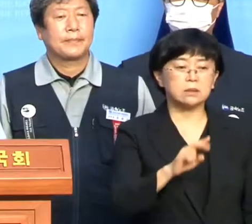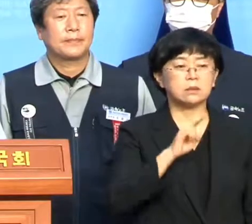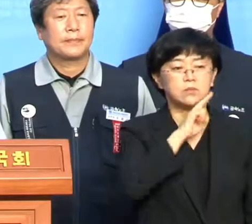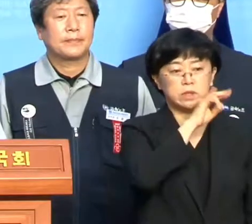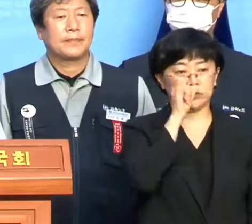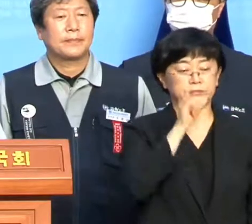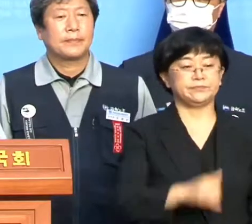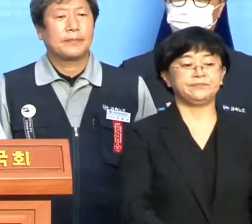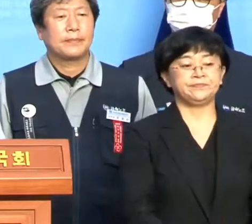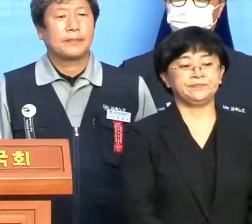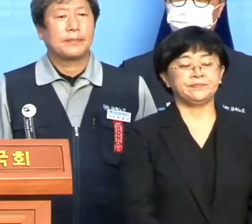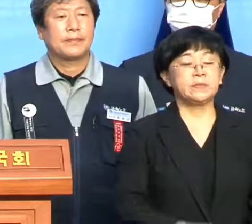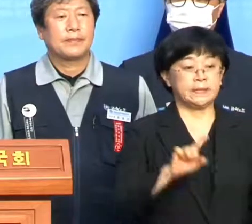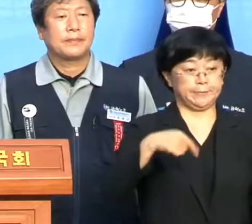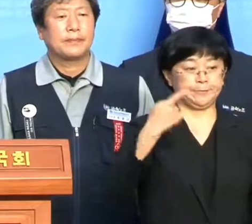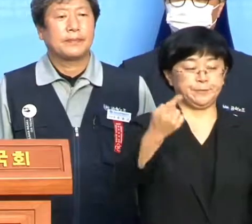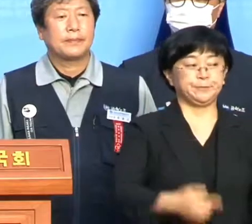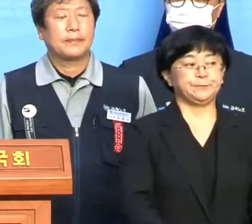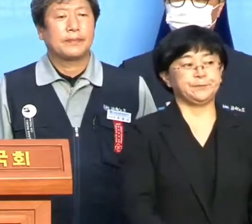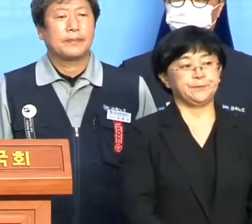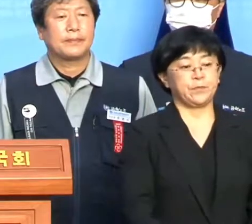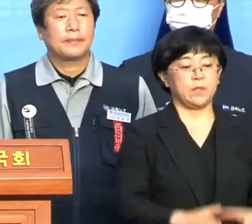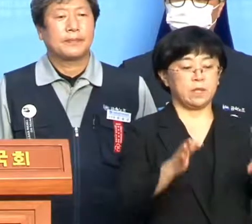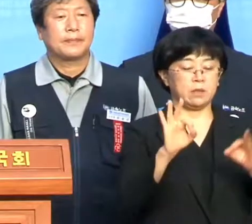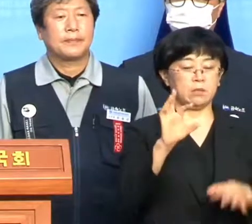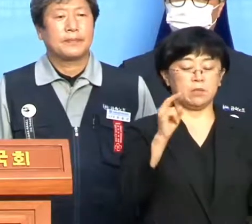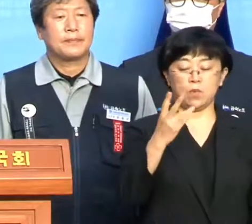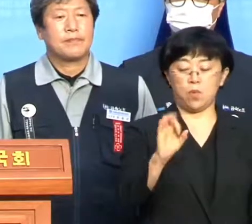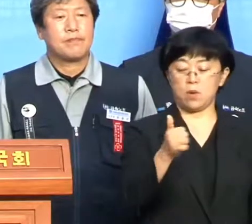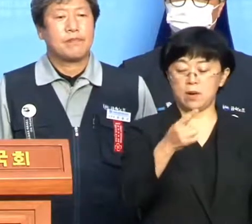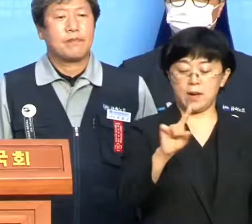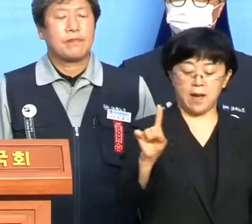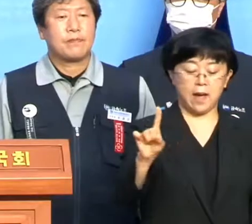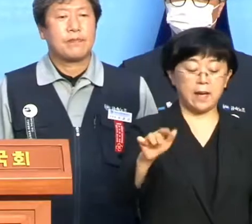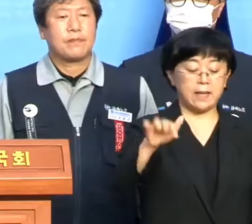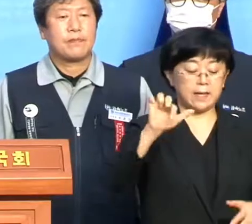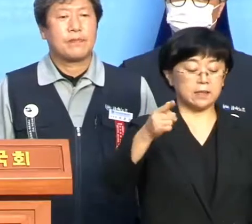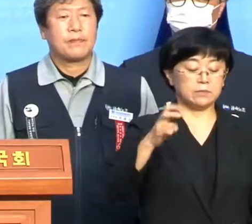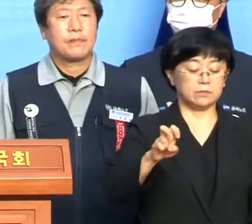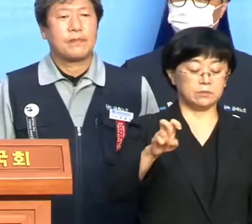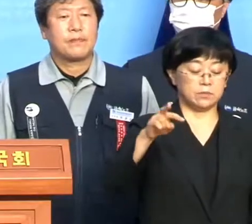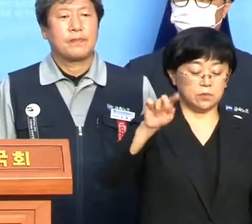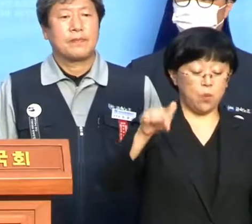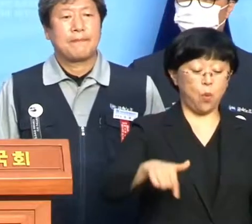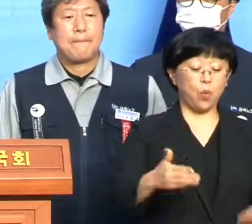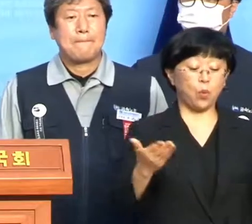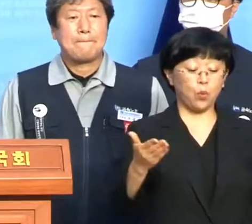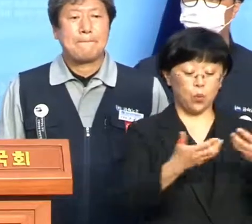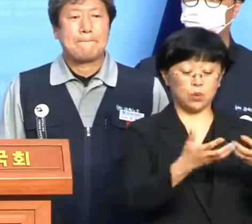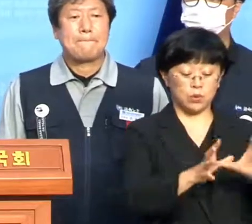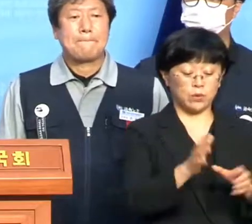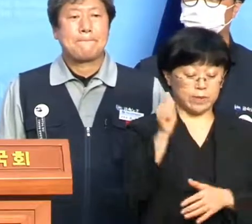없습니다 그럼 이어서 김용화 금속노조 수록 부위원장 님의 발을 듣겠습니다